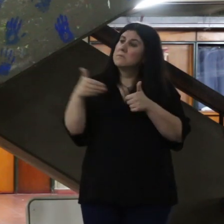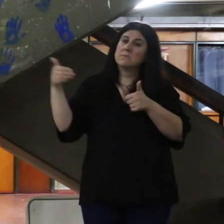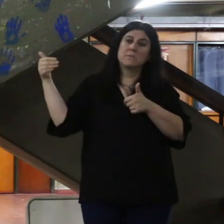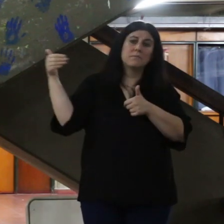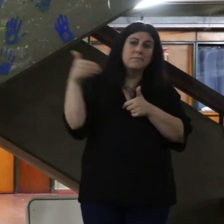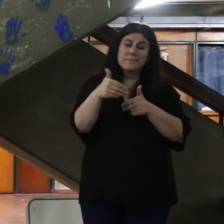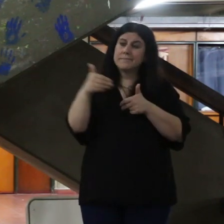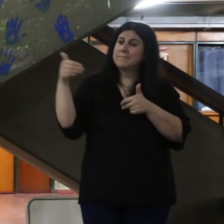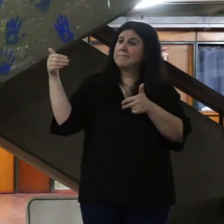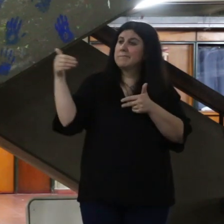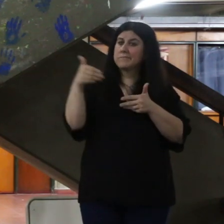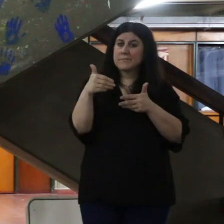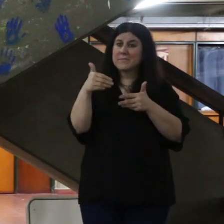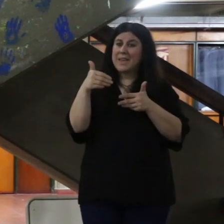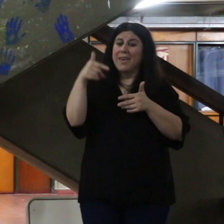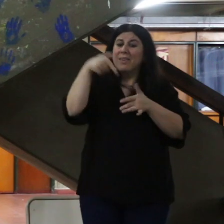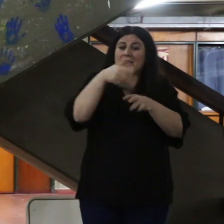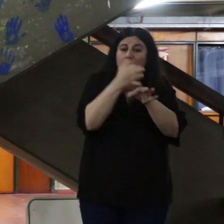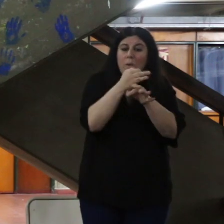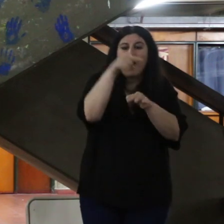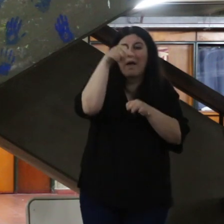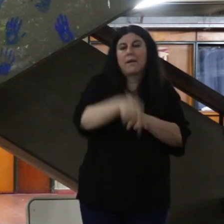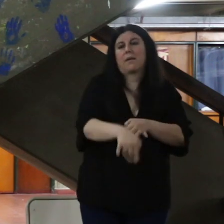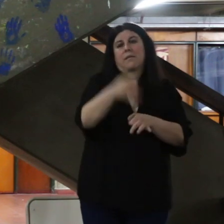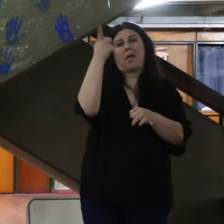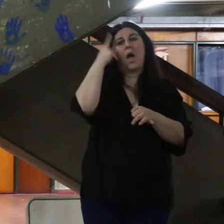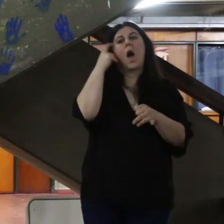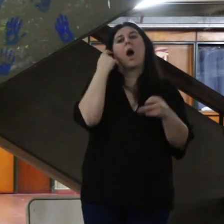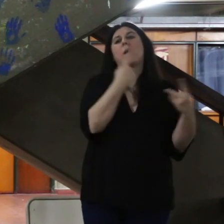escuela, sino que tienen que aprender en la escuela.